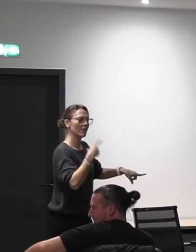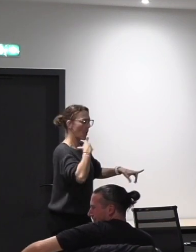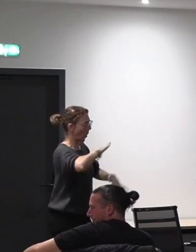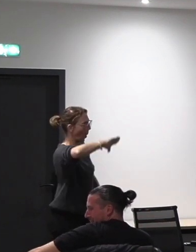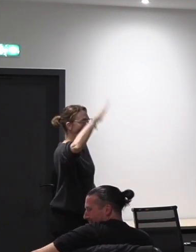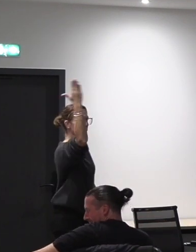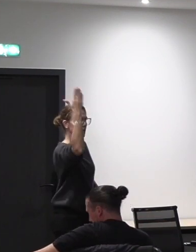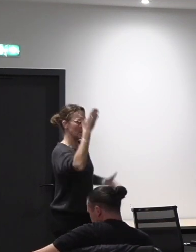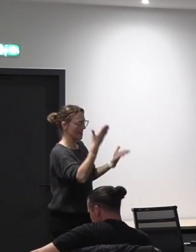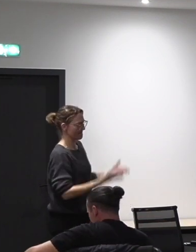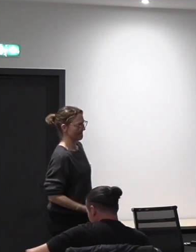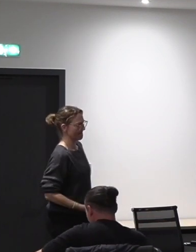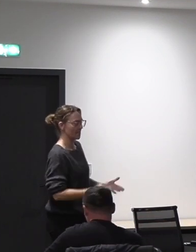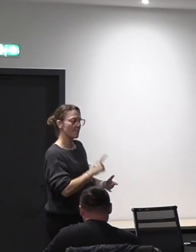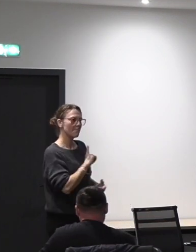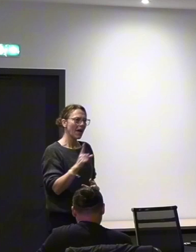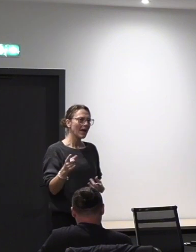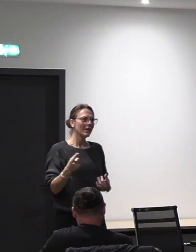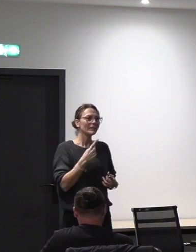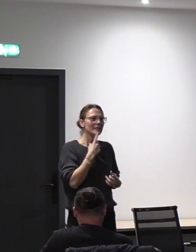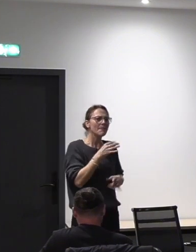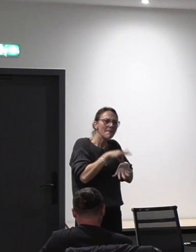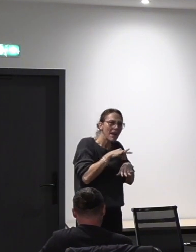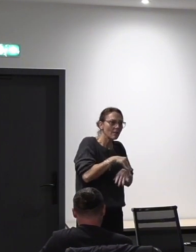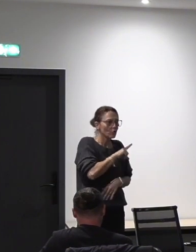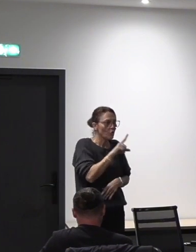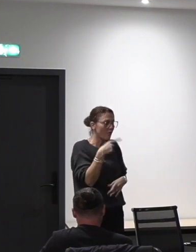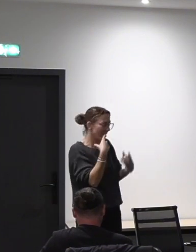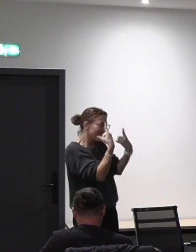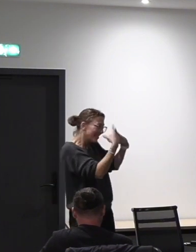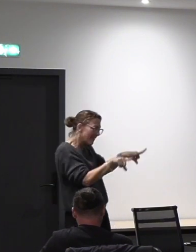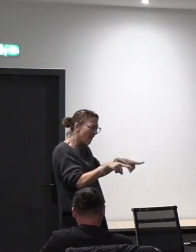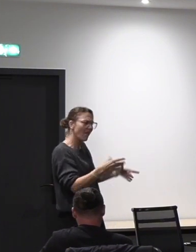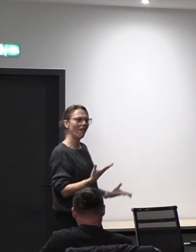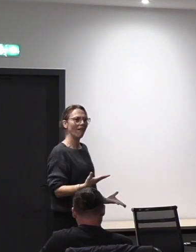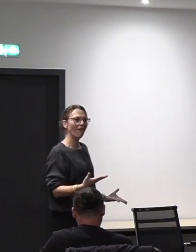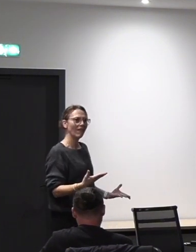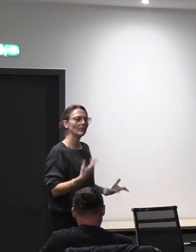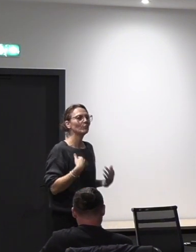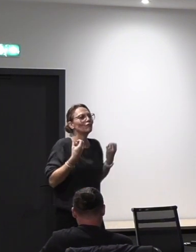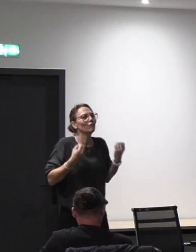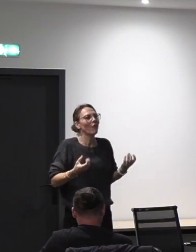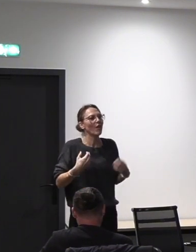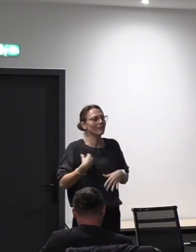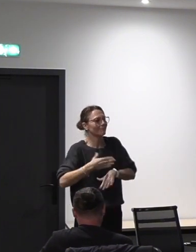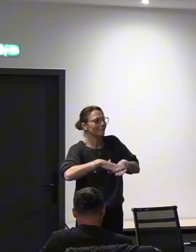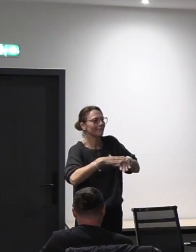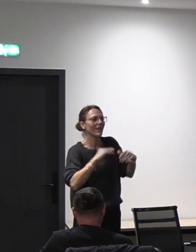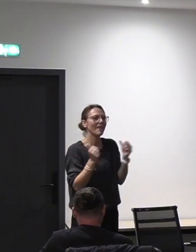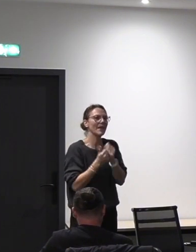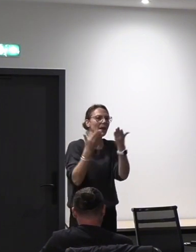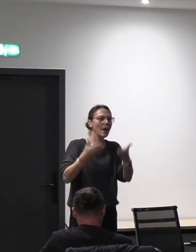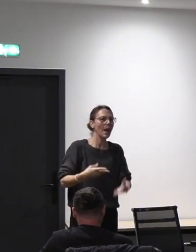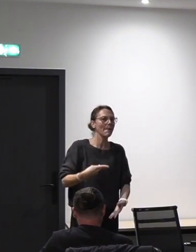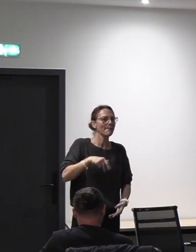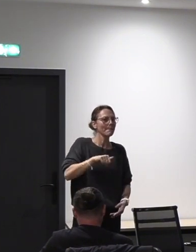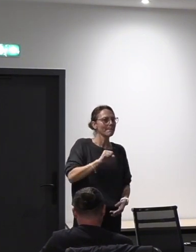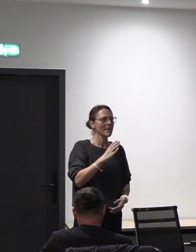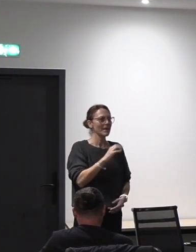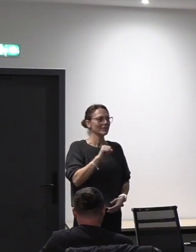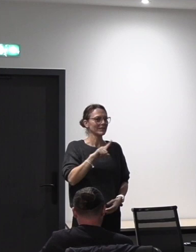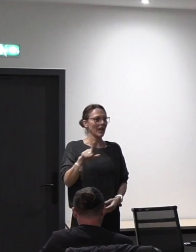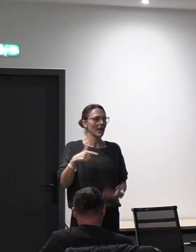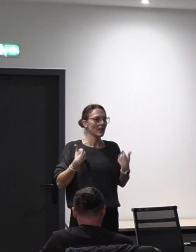autre ». Ça n'a jamais voulu dire « devenir pas bien ». Or, on considère, et on en parlait en plaisantant avec Pascal, qu'on est toujours le